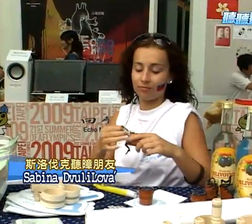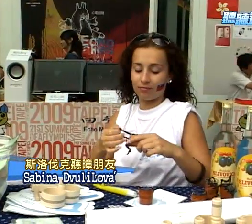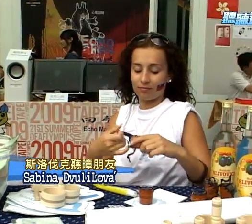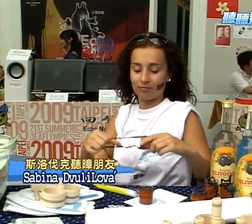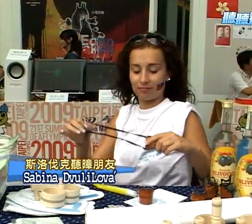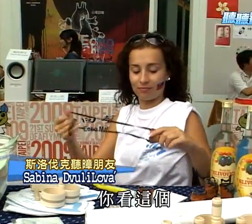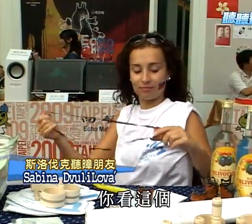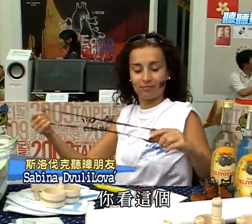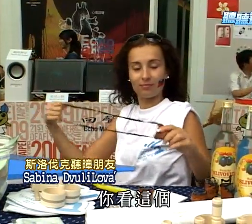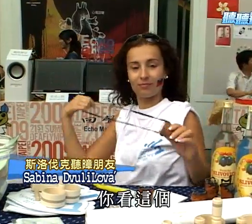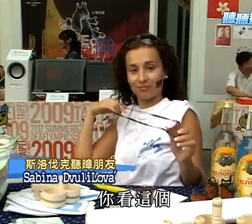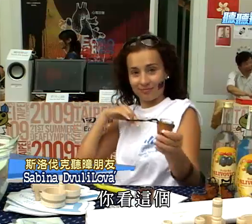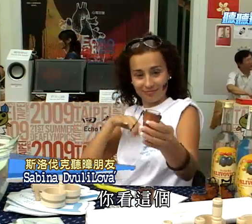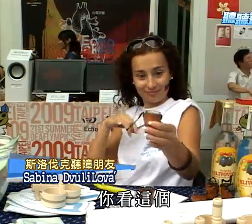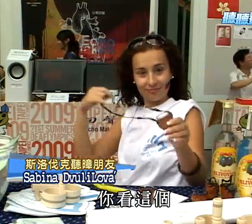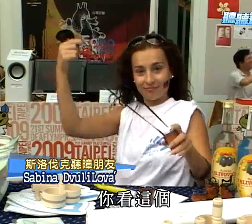你看这个，